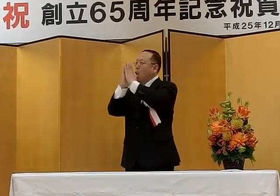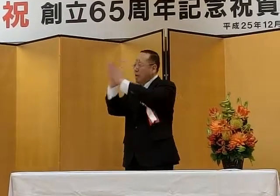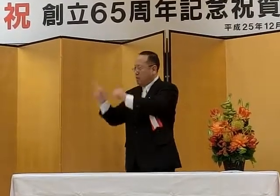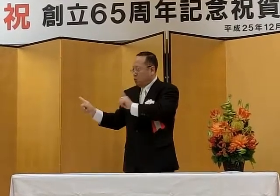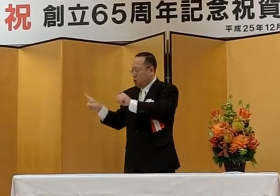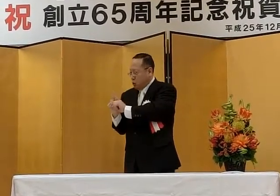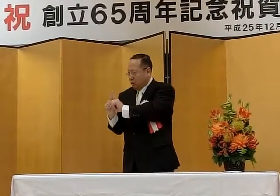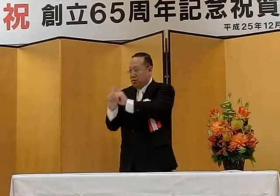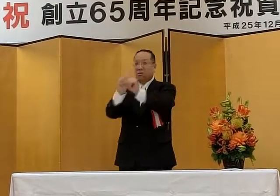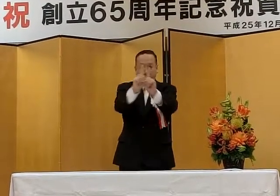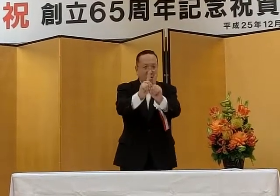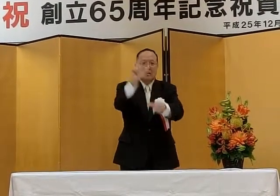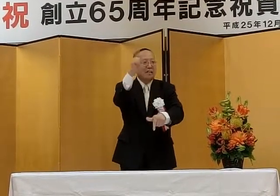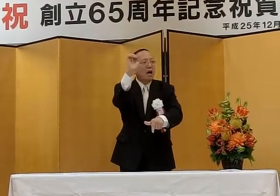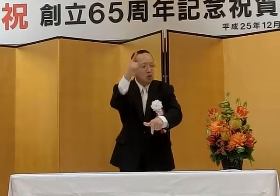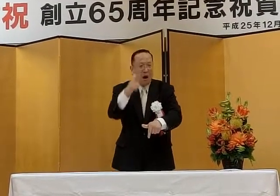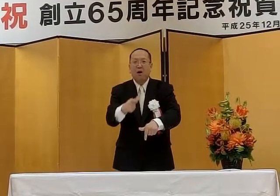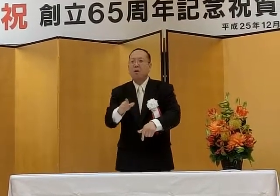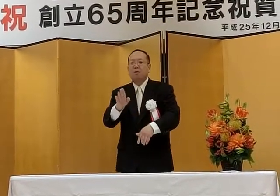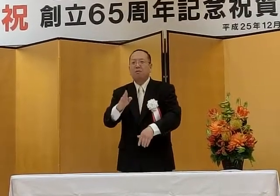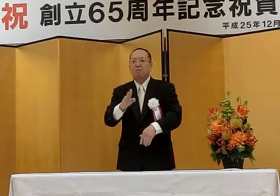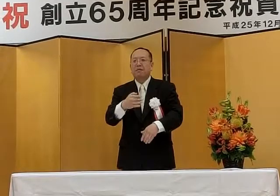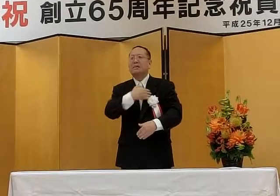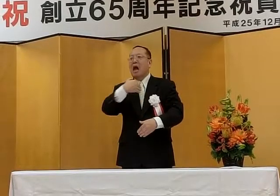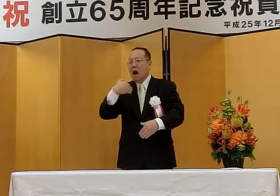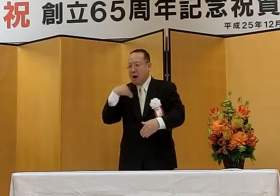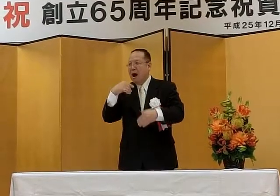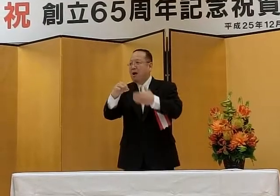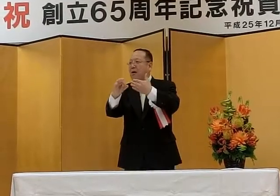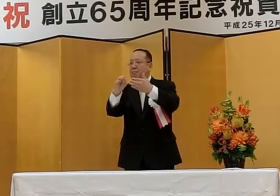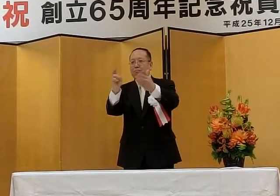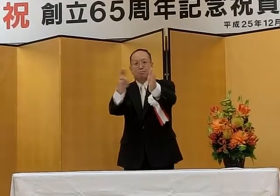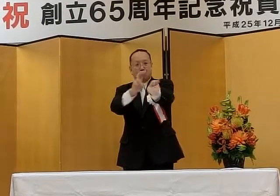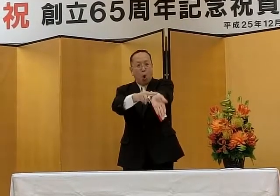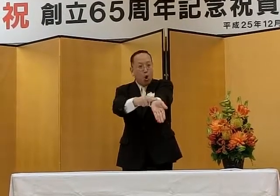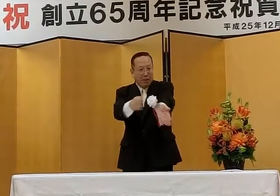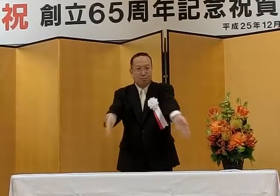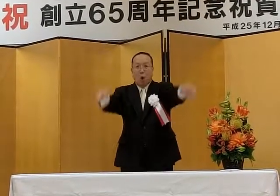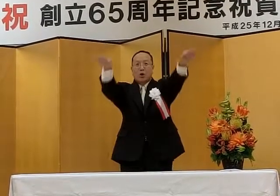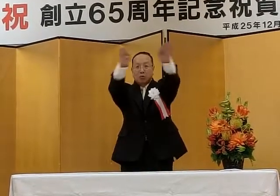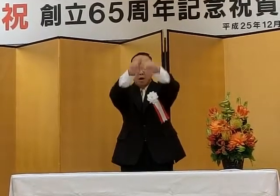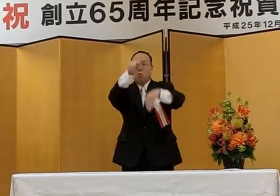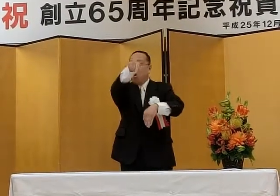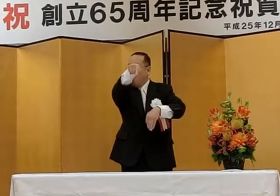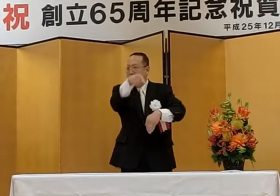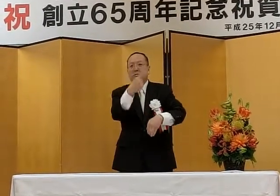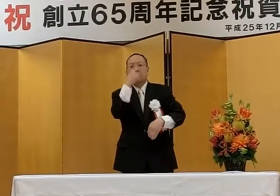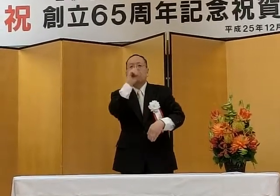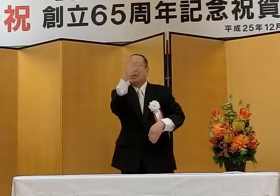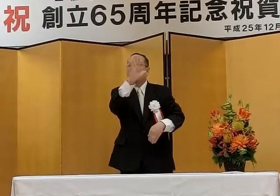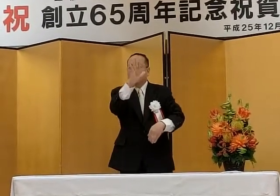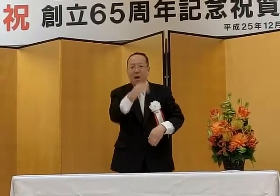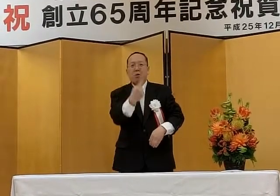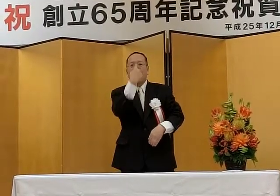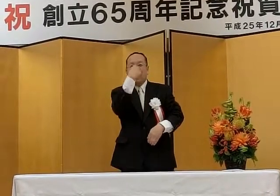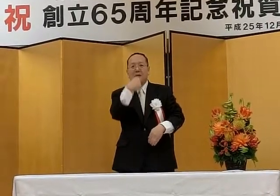私は聞こえませんということで手話通訳を自分が同行するのではなく、例えば病院であれば